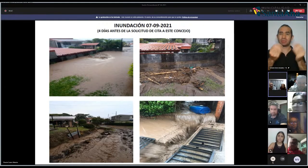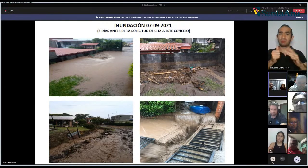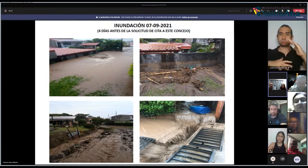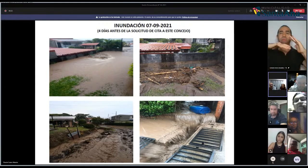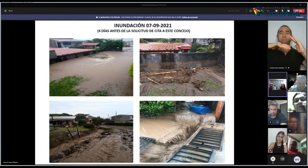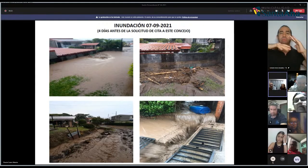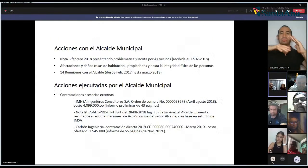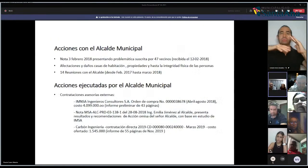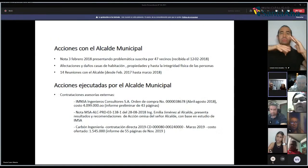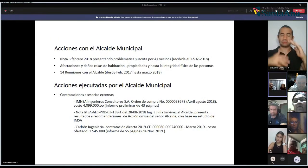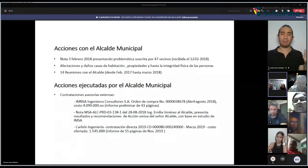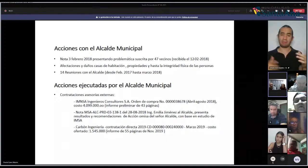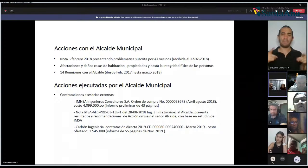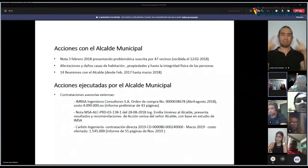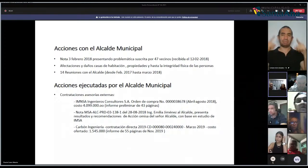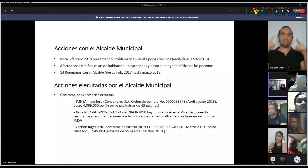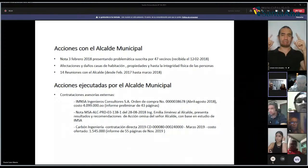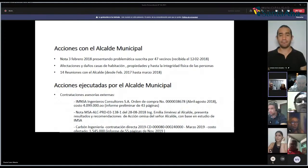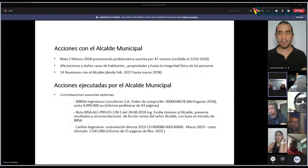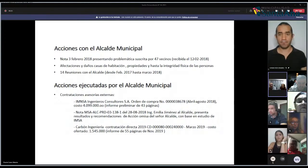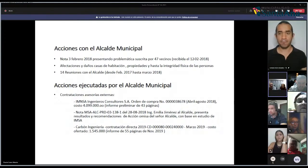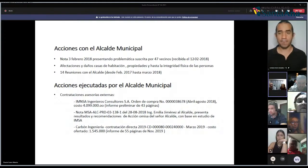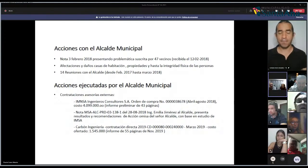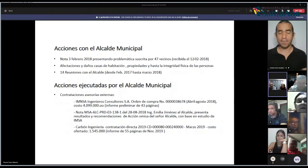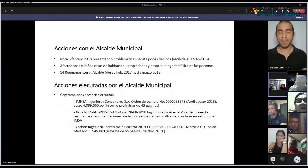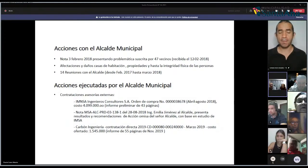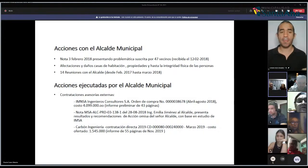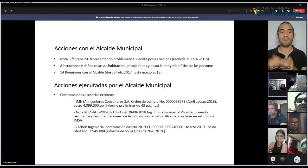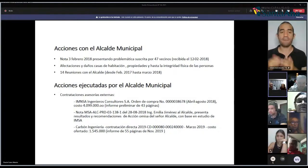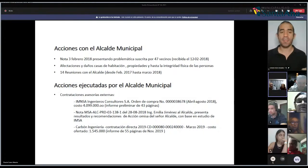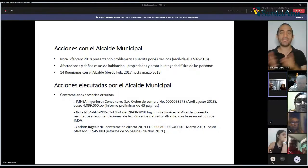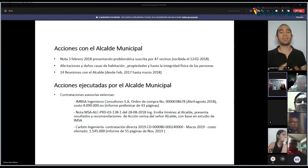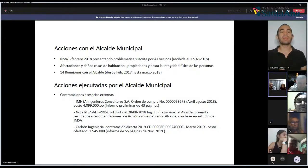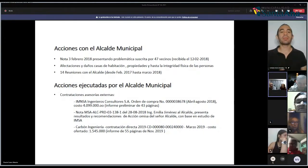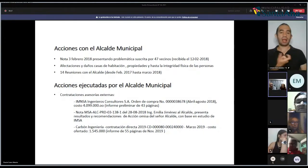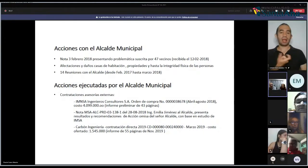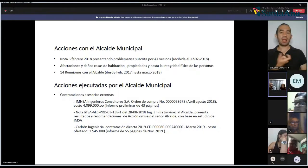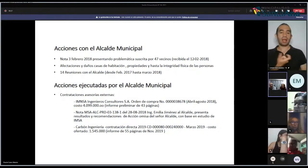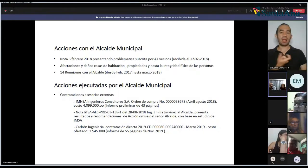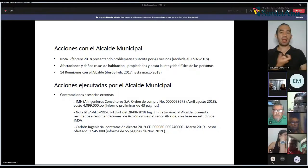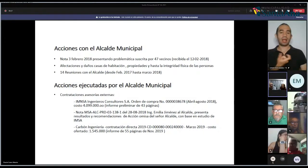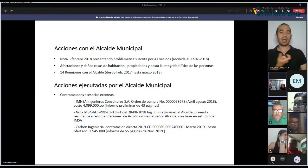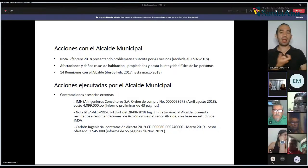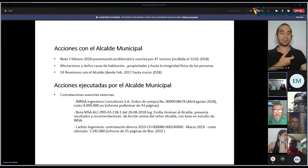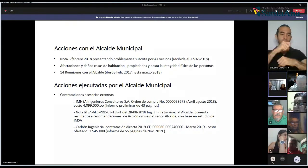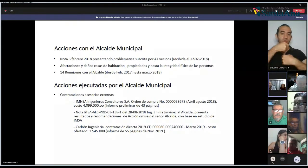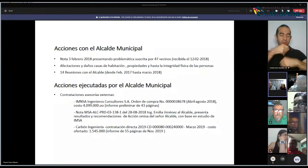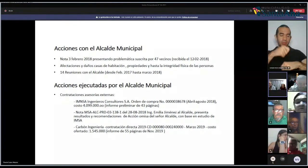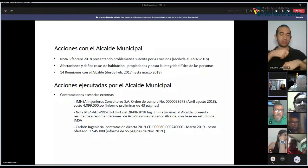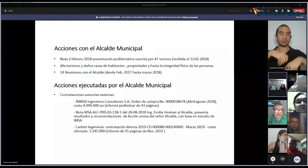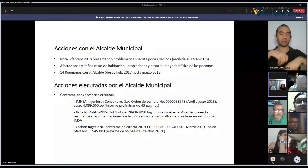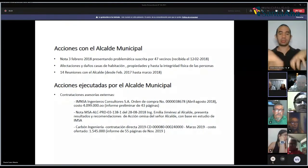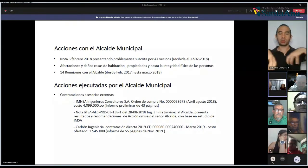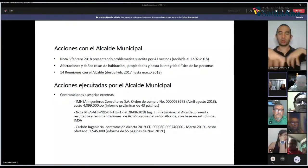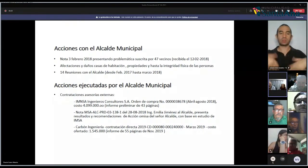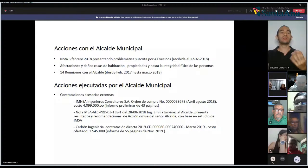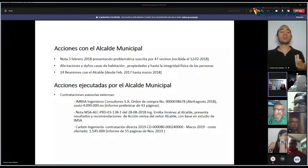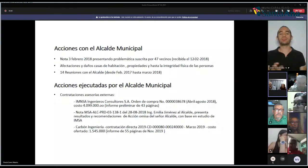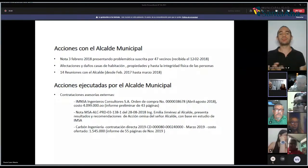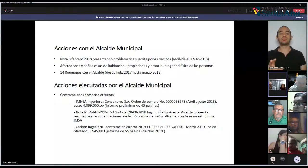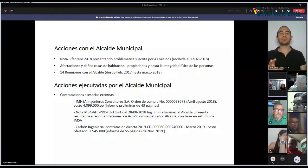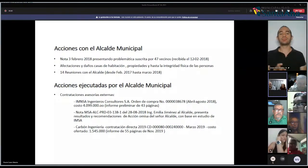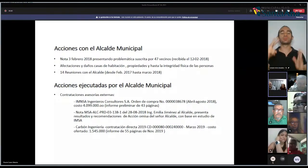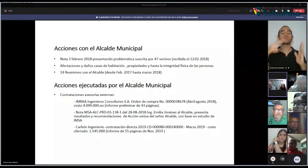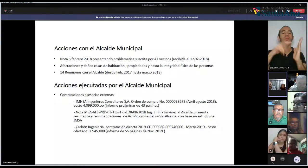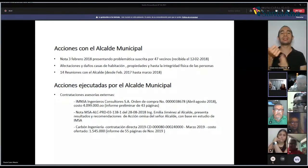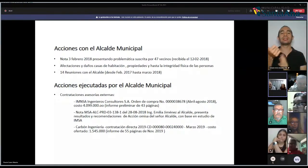dando las acciones que se han dado con el señor alcalde municipal este el 3 de febrero 2018 este un grupo de 47